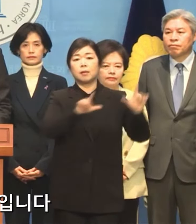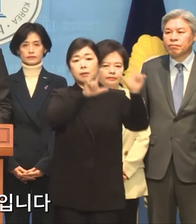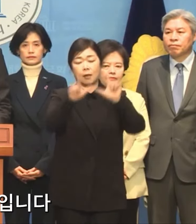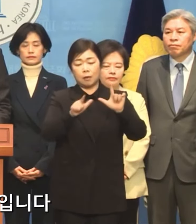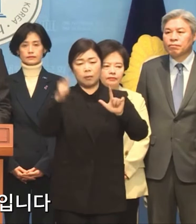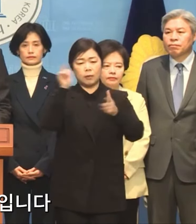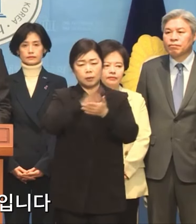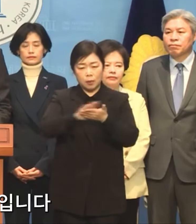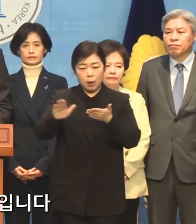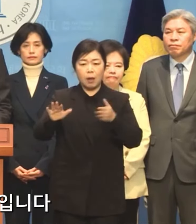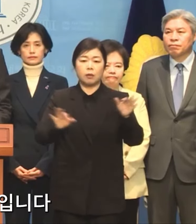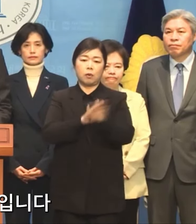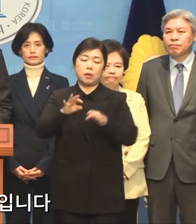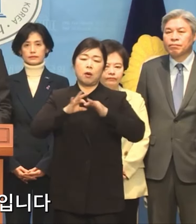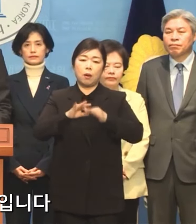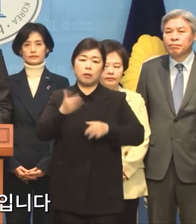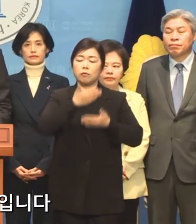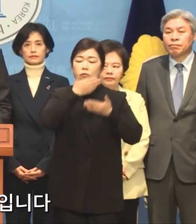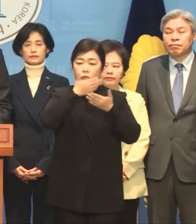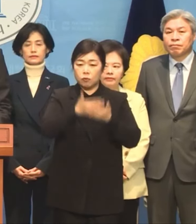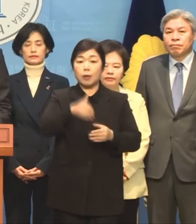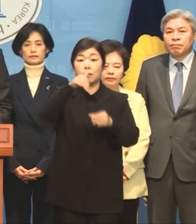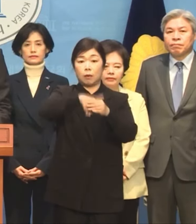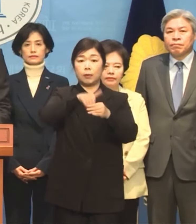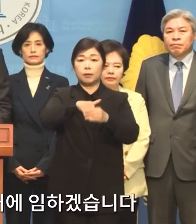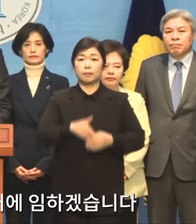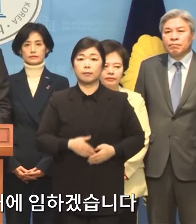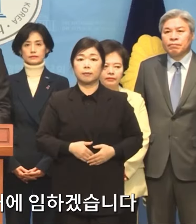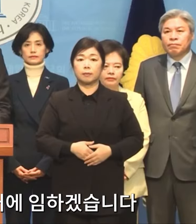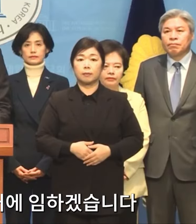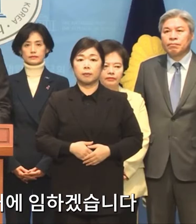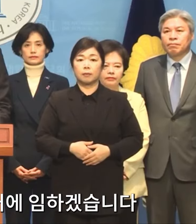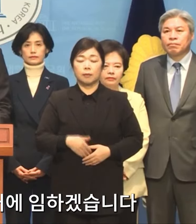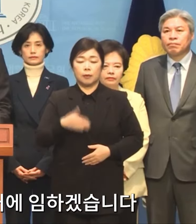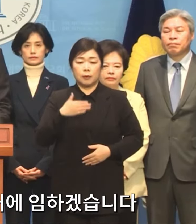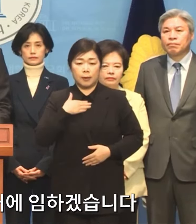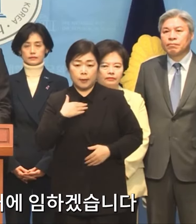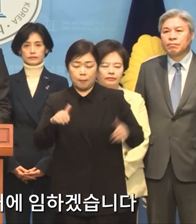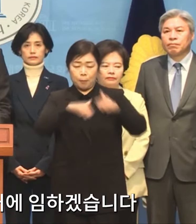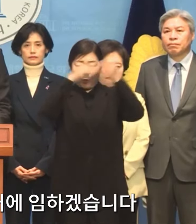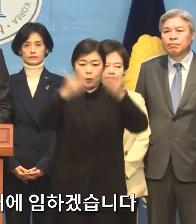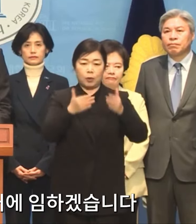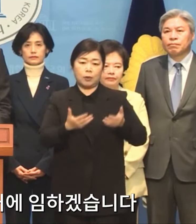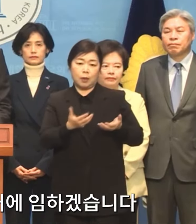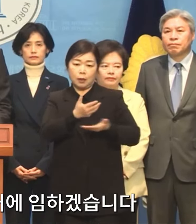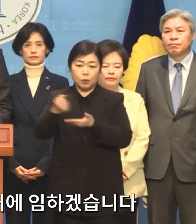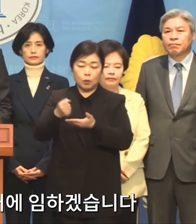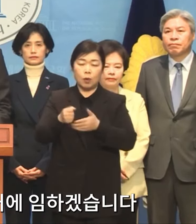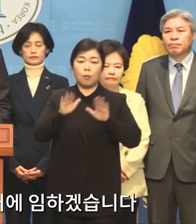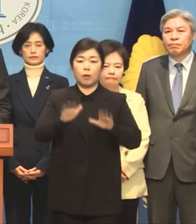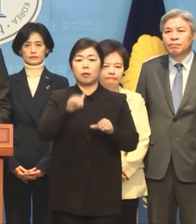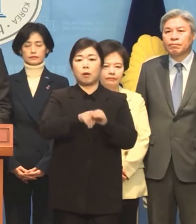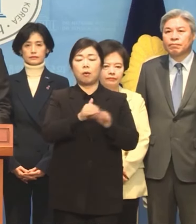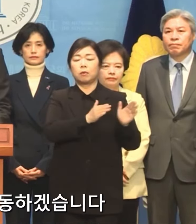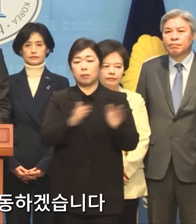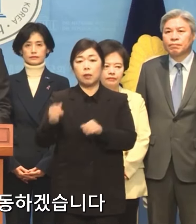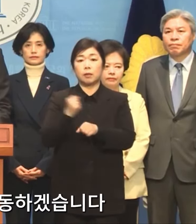평화가 좌우될 중차대한 선거입니다 저의 모든 것을 걸고 이번 선거에